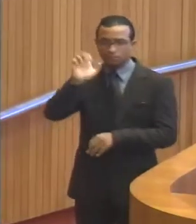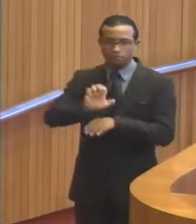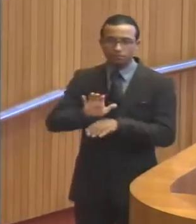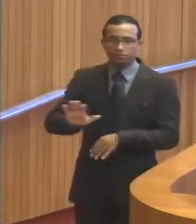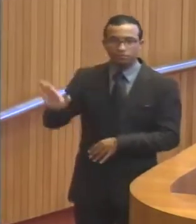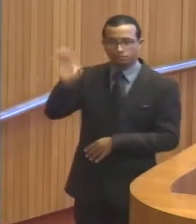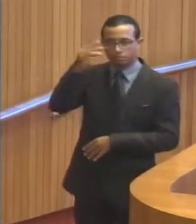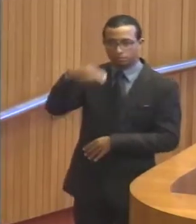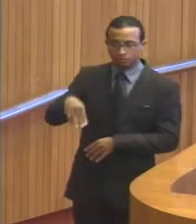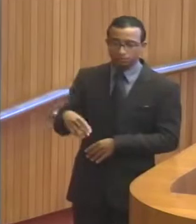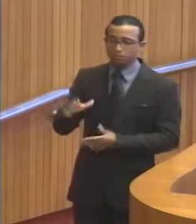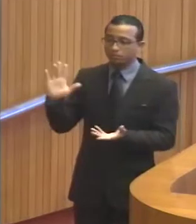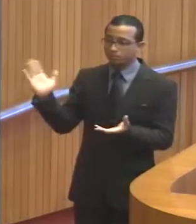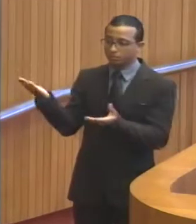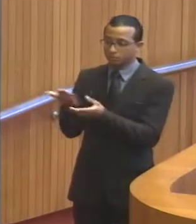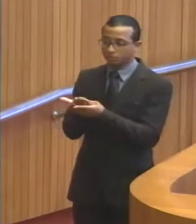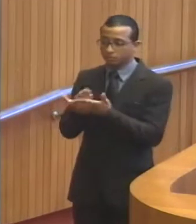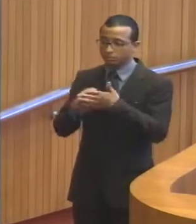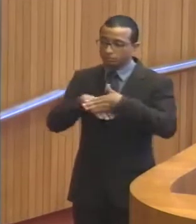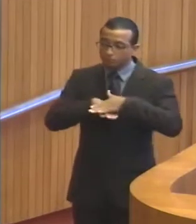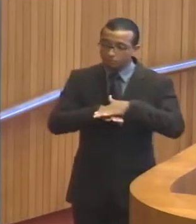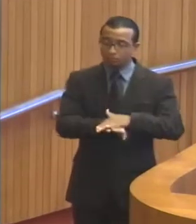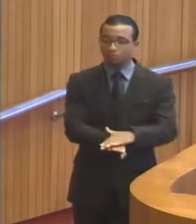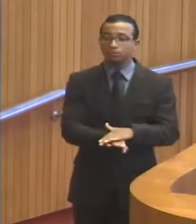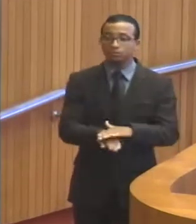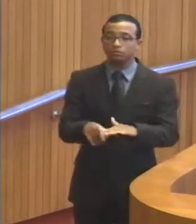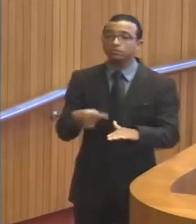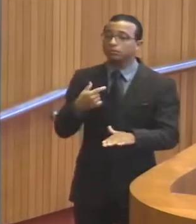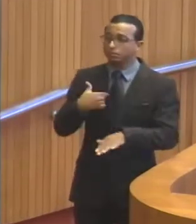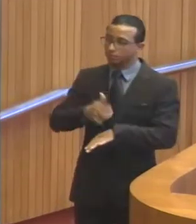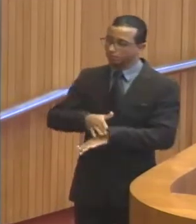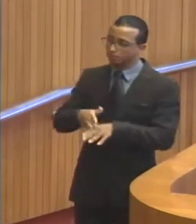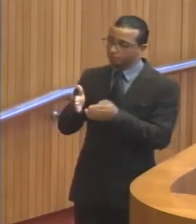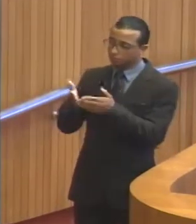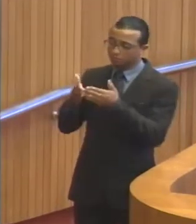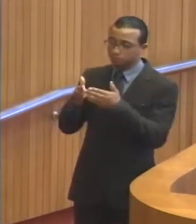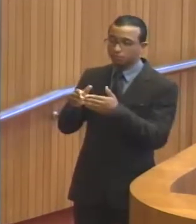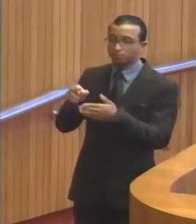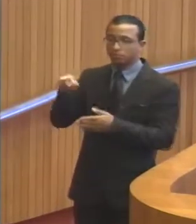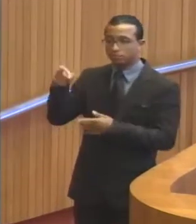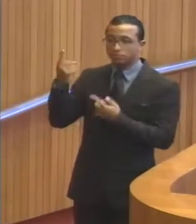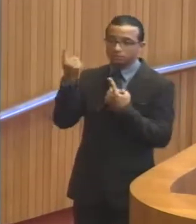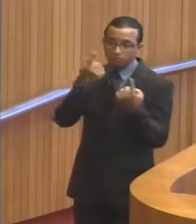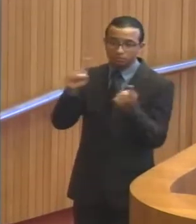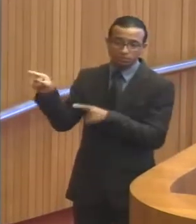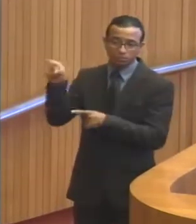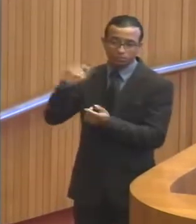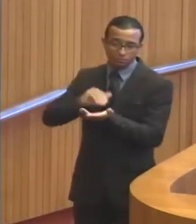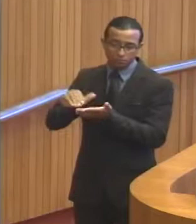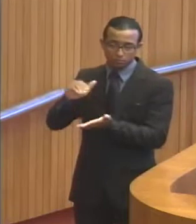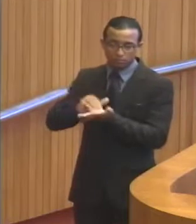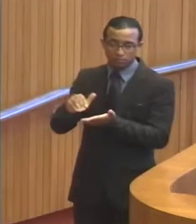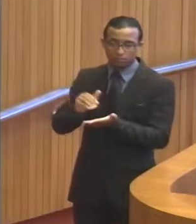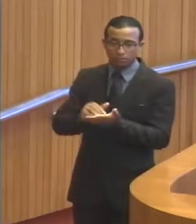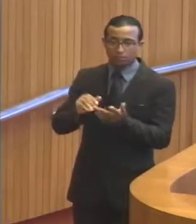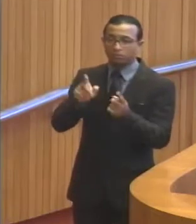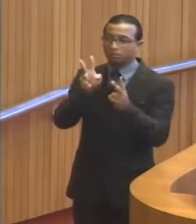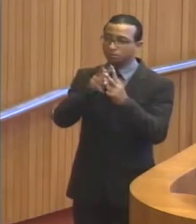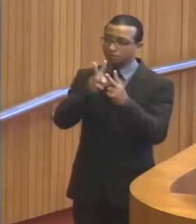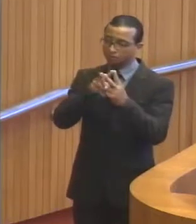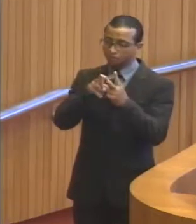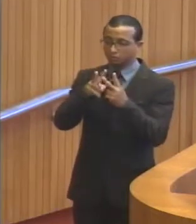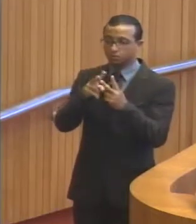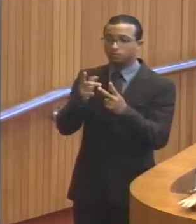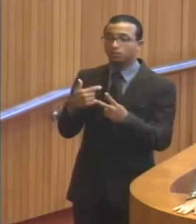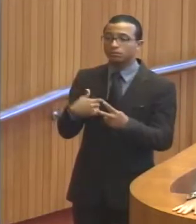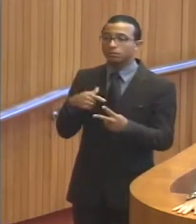Ela engavetou a representação que eu fiz contra o importado da governadora. Duas representações